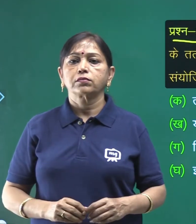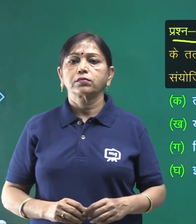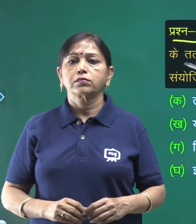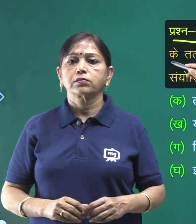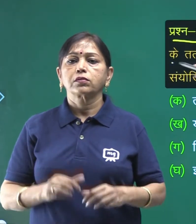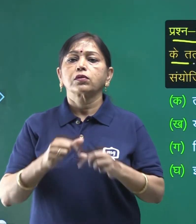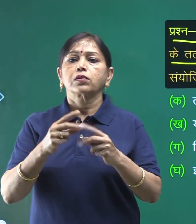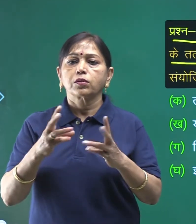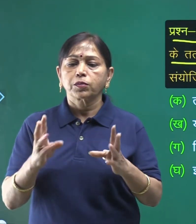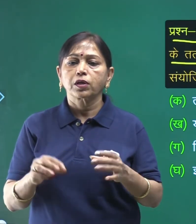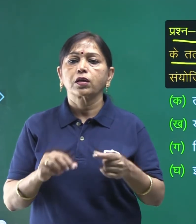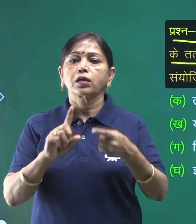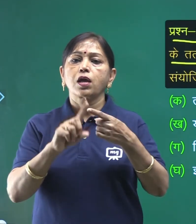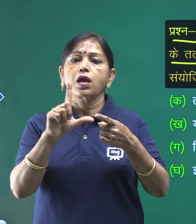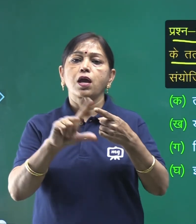प्रकार के तत्वों का